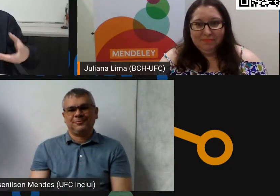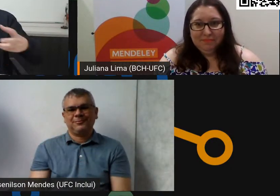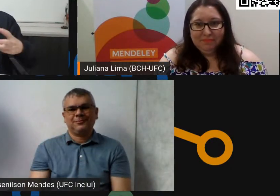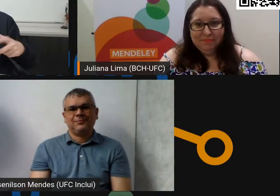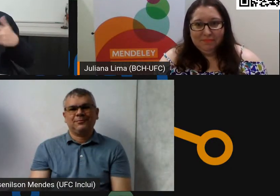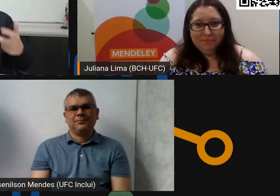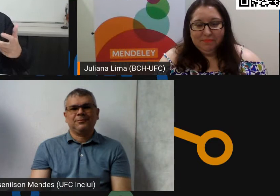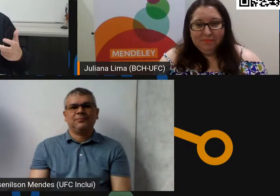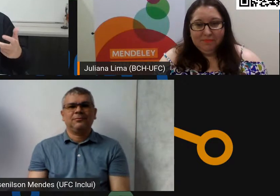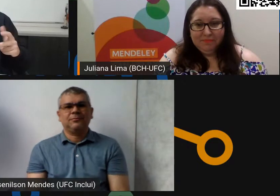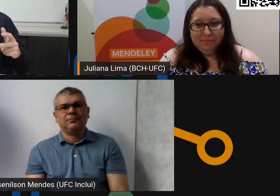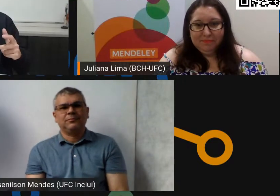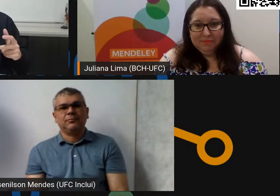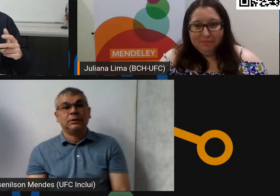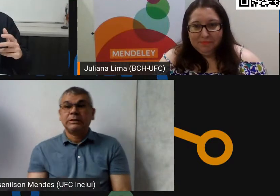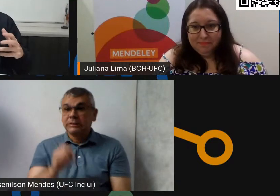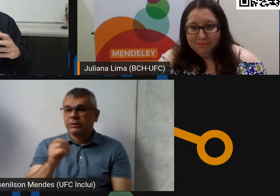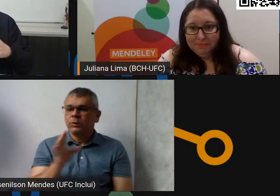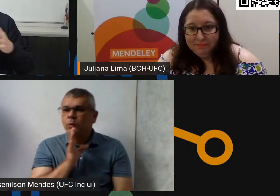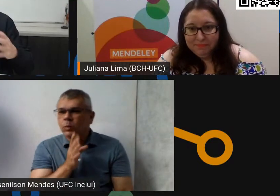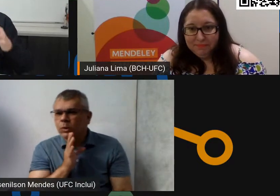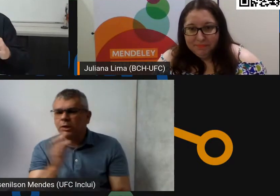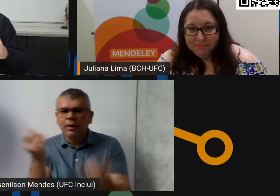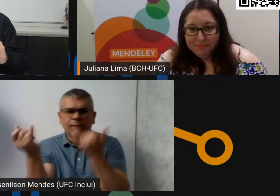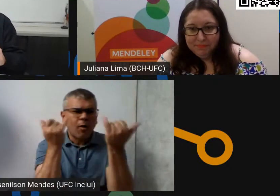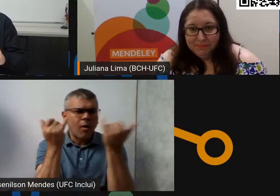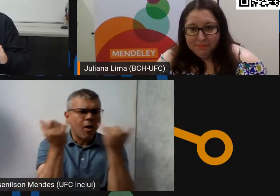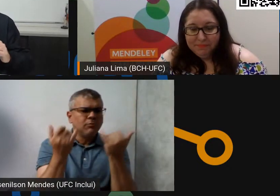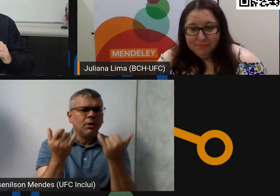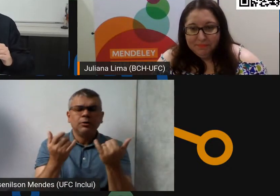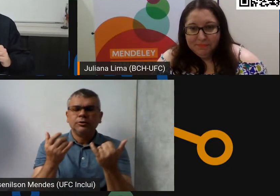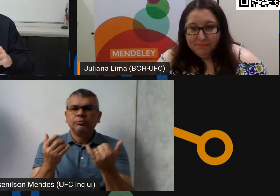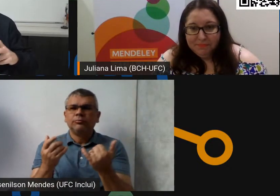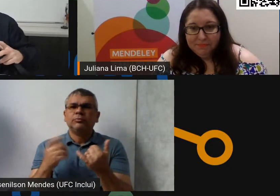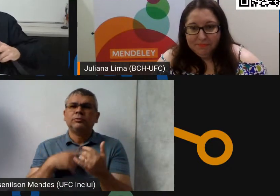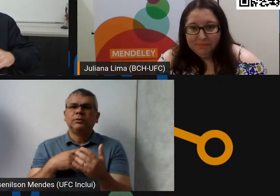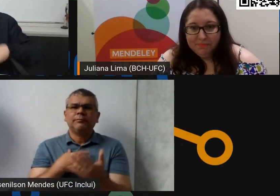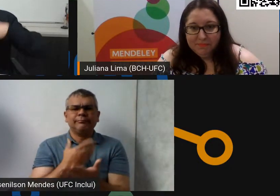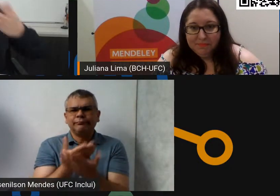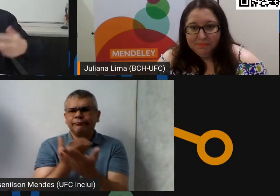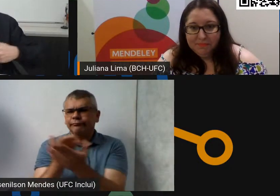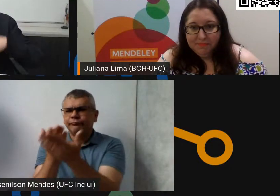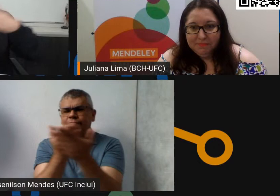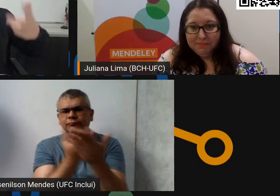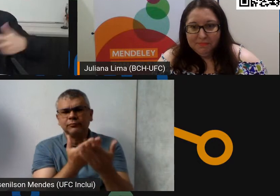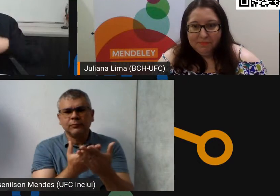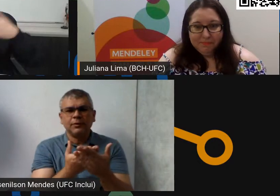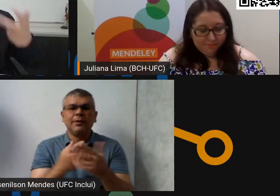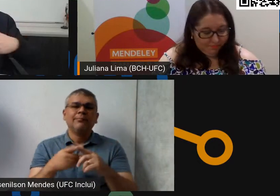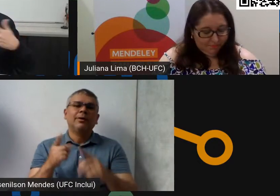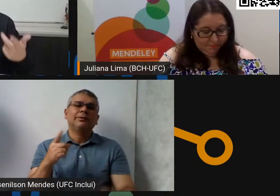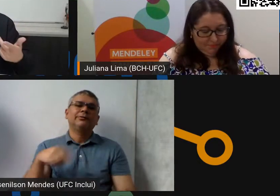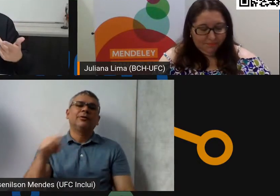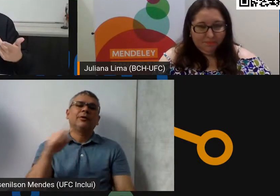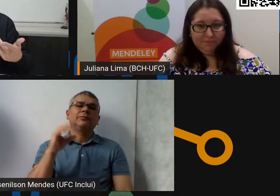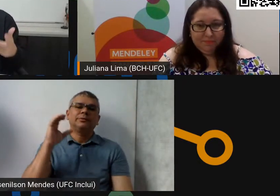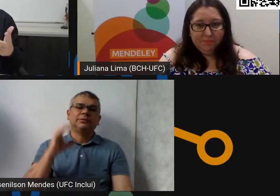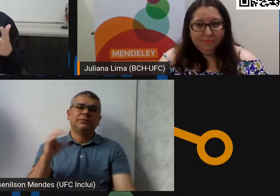mundo. Agora, a partir do momento que a gente fica com uma ciência fraca, apenas fornecendo